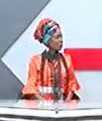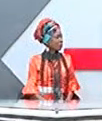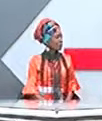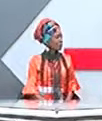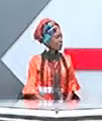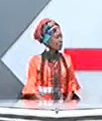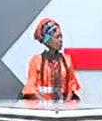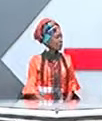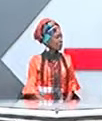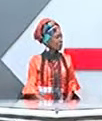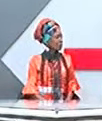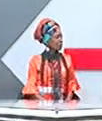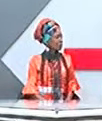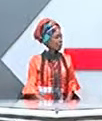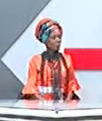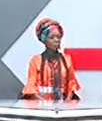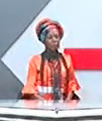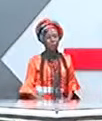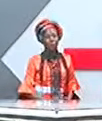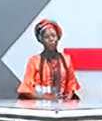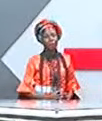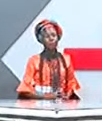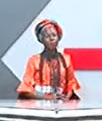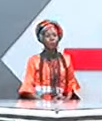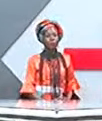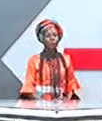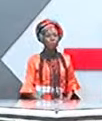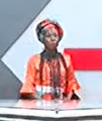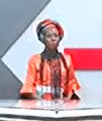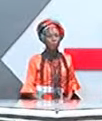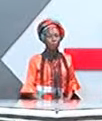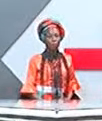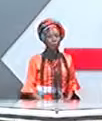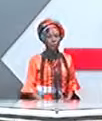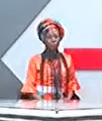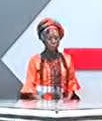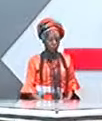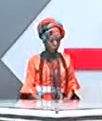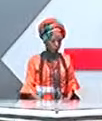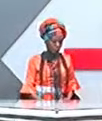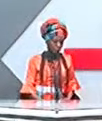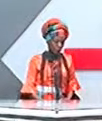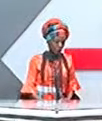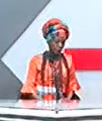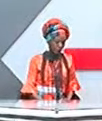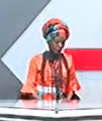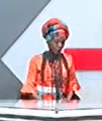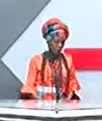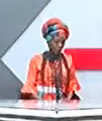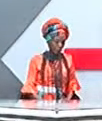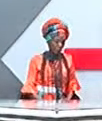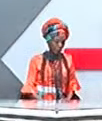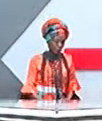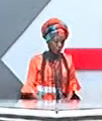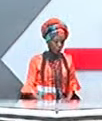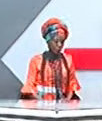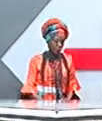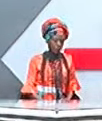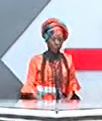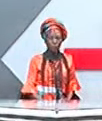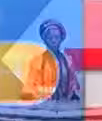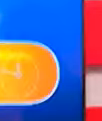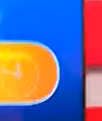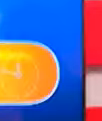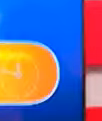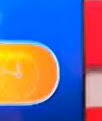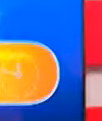naye ye embeera eriwo ate nga ddalakiriza obagaana credit weeri tubadde twogera nga tunaba kujja ku screen kuno n'ogamba nti kakati embavu